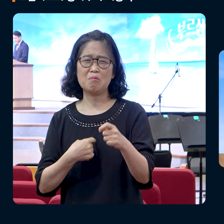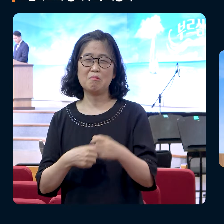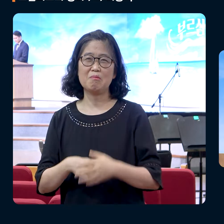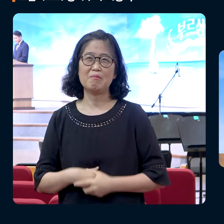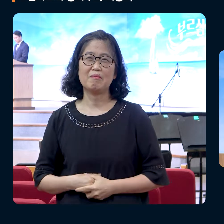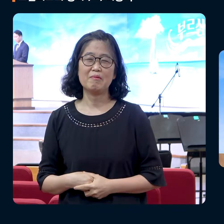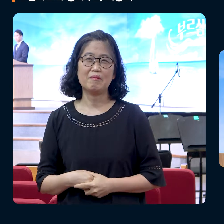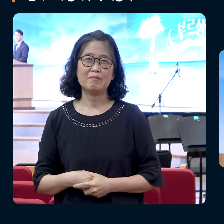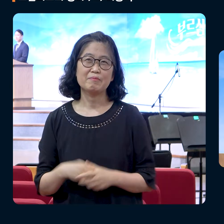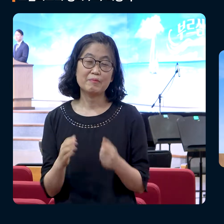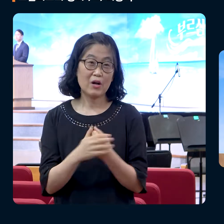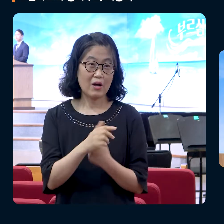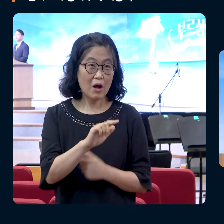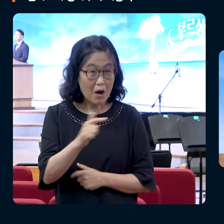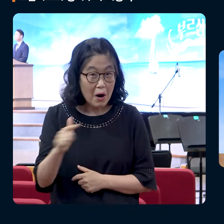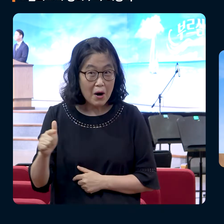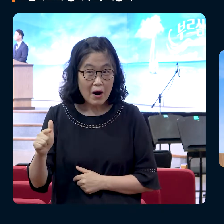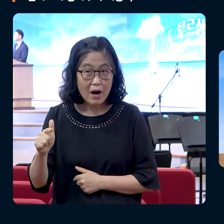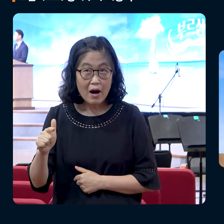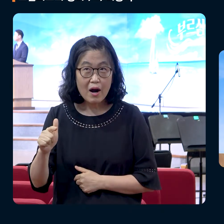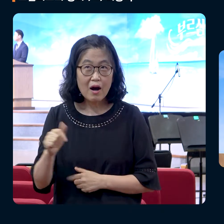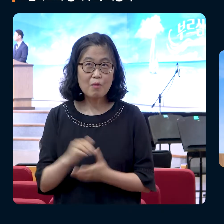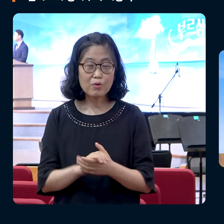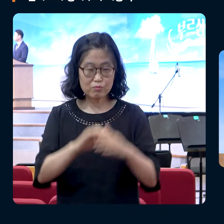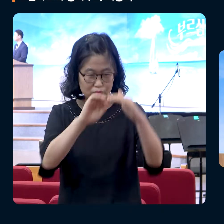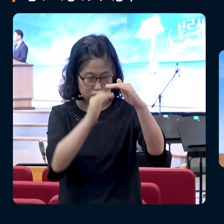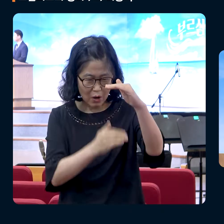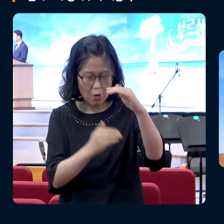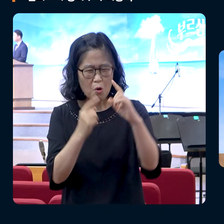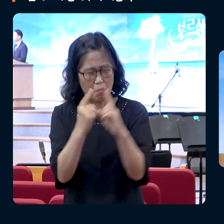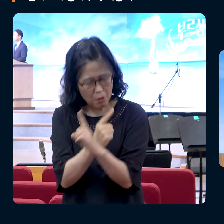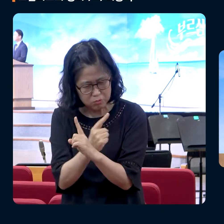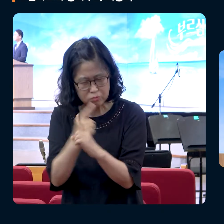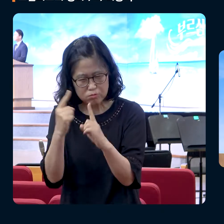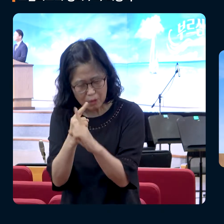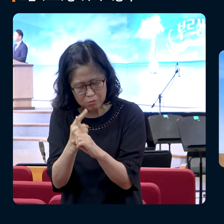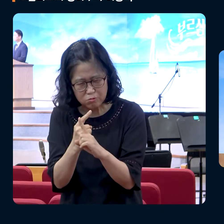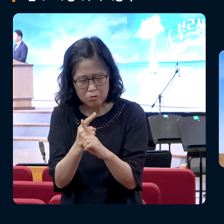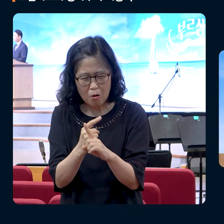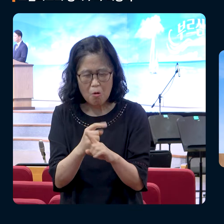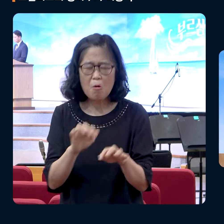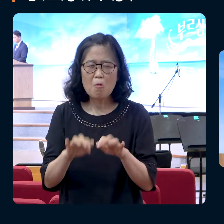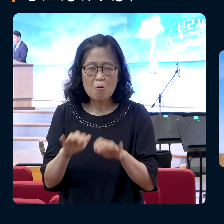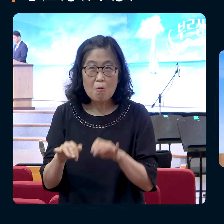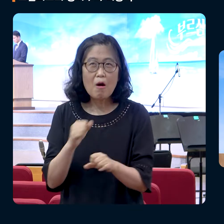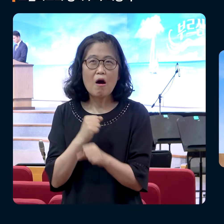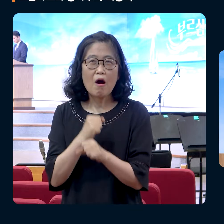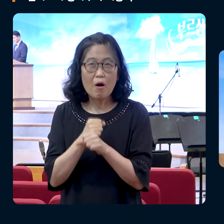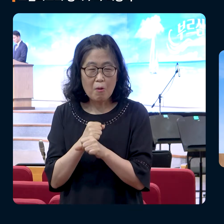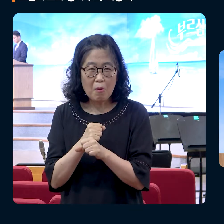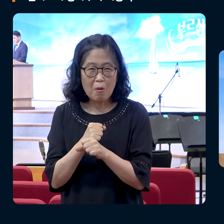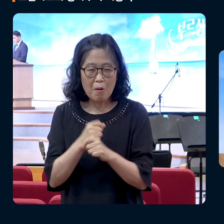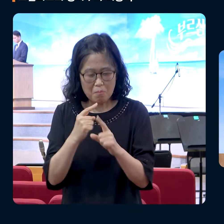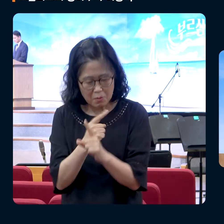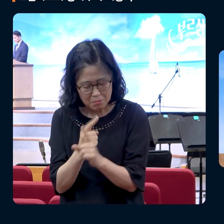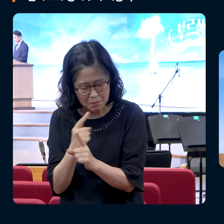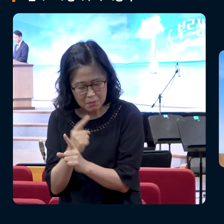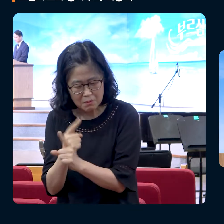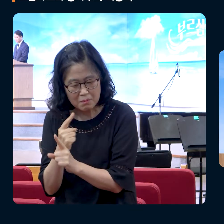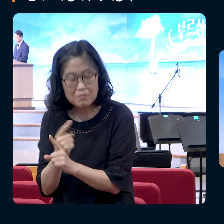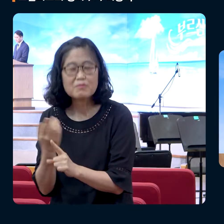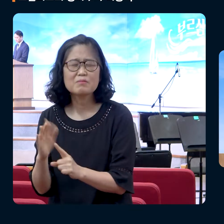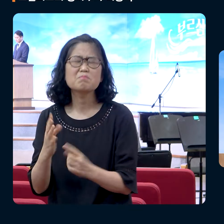보냈습니다. 여러 차례 본문을 좀 바꾸기도 하고, 뭐 작성을 하다가 또 접기도 하고, 뭐 이런 시간들이 좀